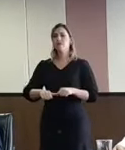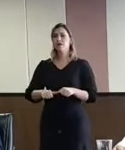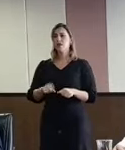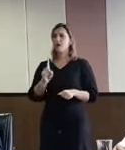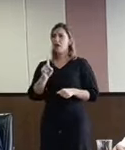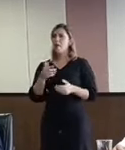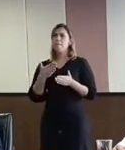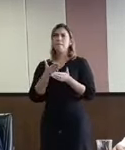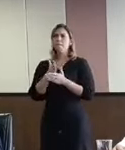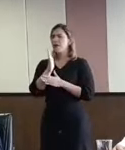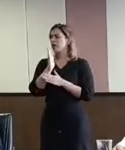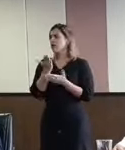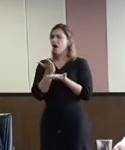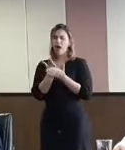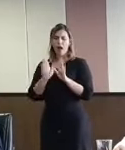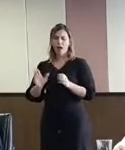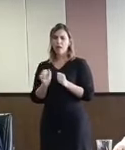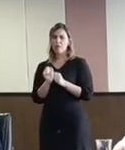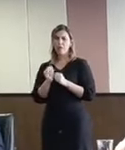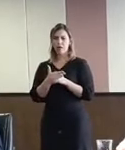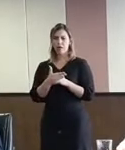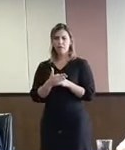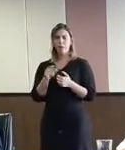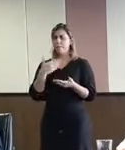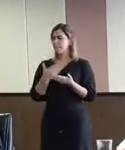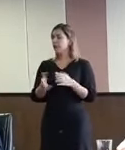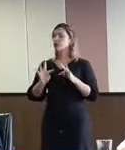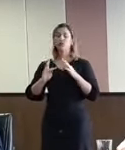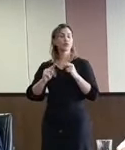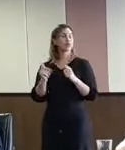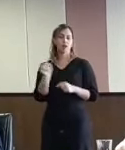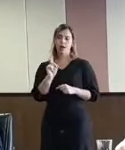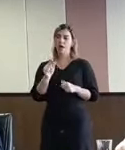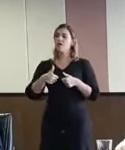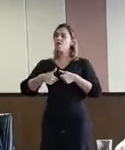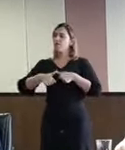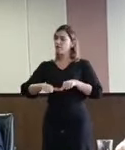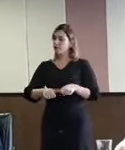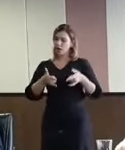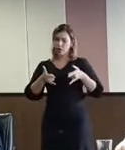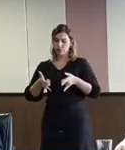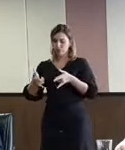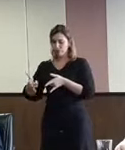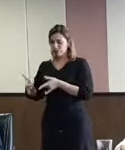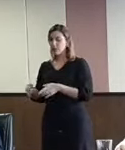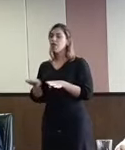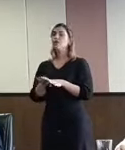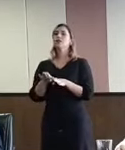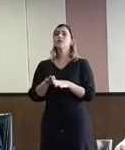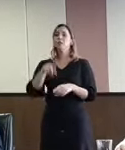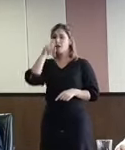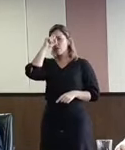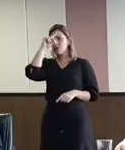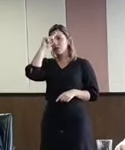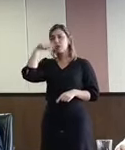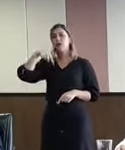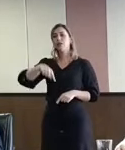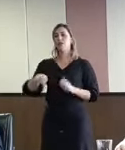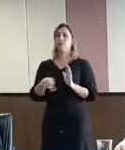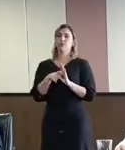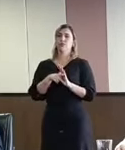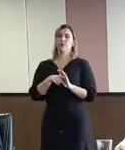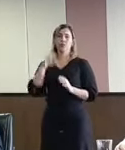após essa epidemia passar. E nós tomamos essa decisão acoplada a um hospital existente, justamente para